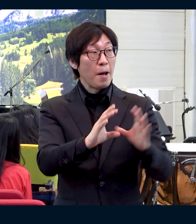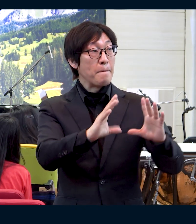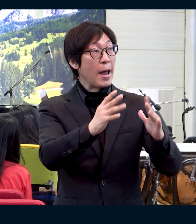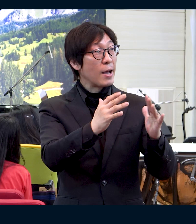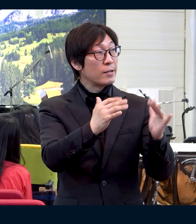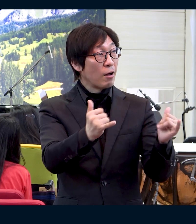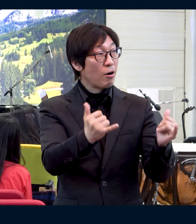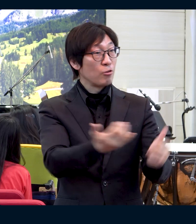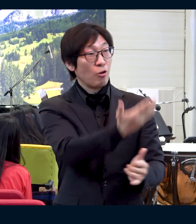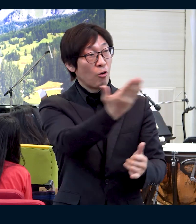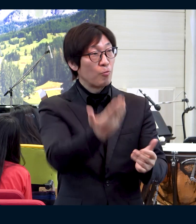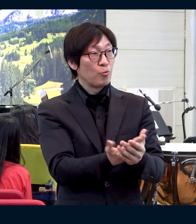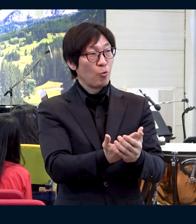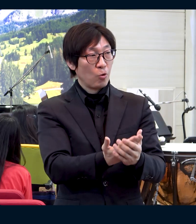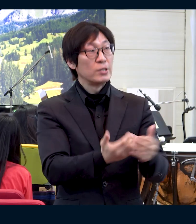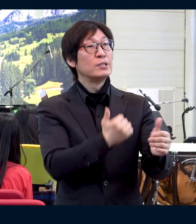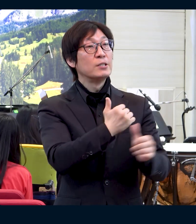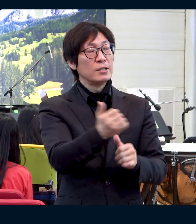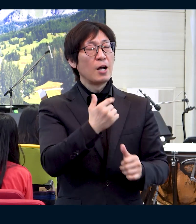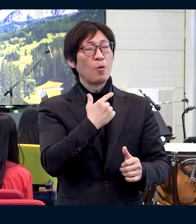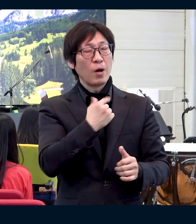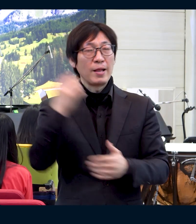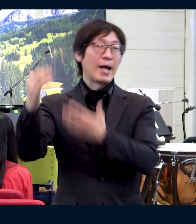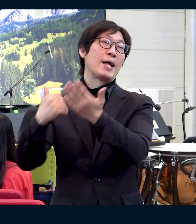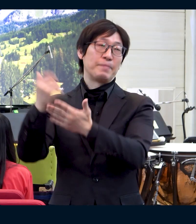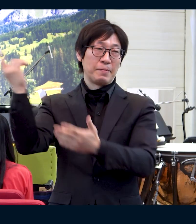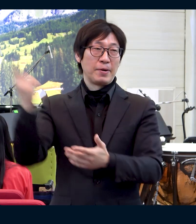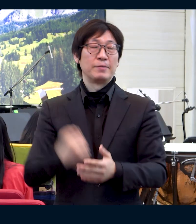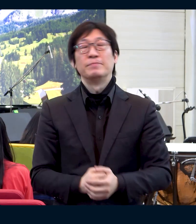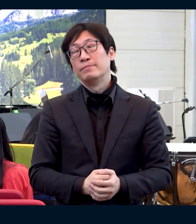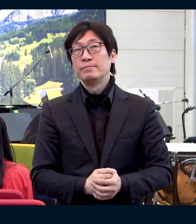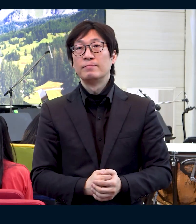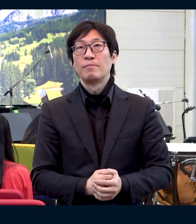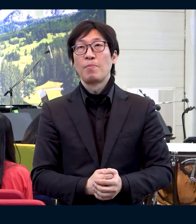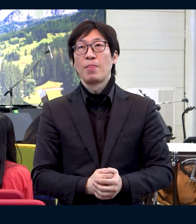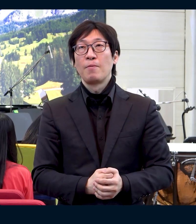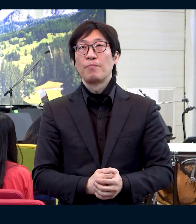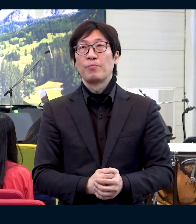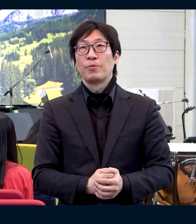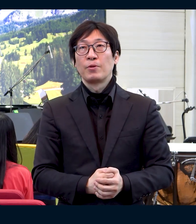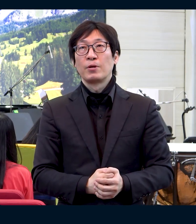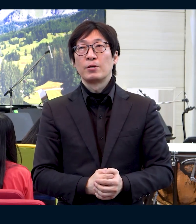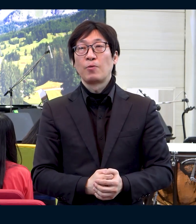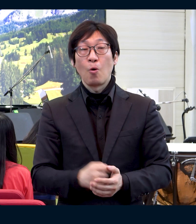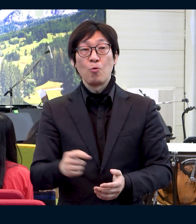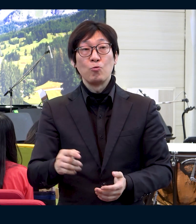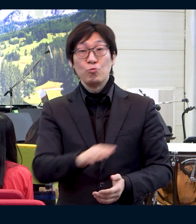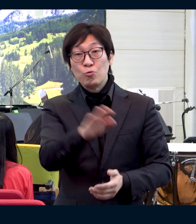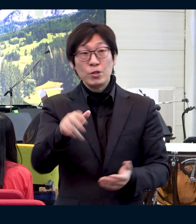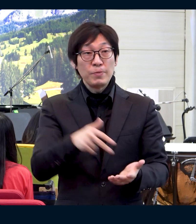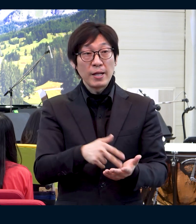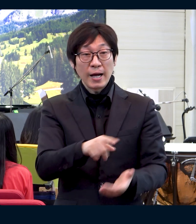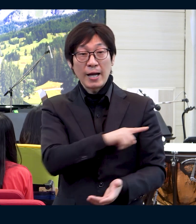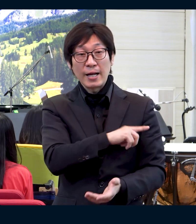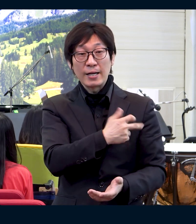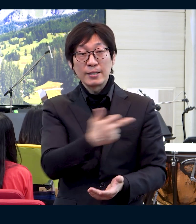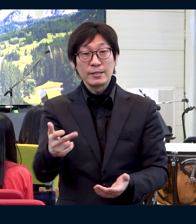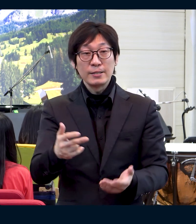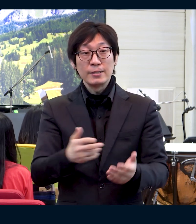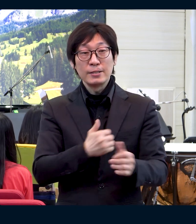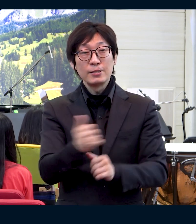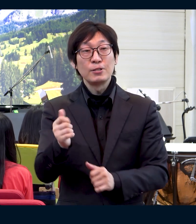백성인 우리들도 승리하기를 원하신다라는 것입니다. 그런데 무엇보다 우리에게 가장 큰 승리의 이야기는